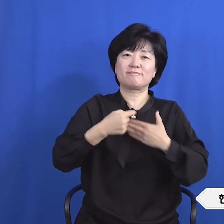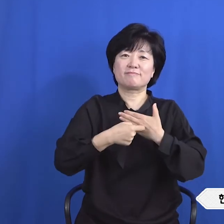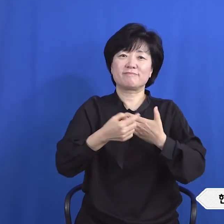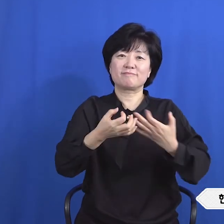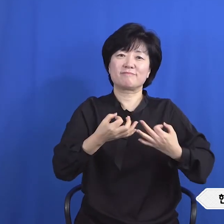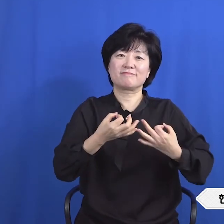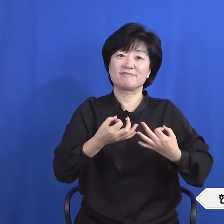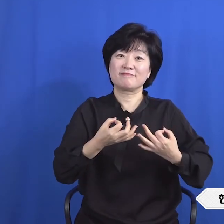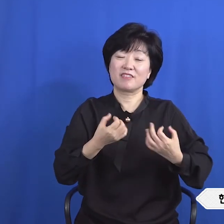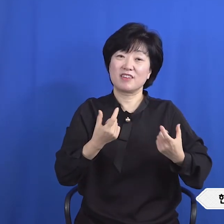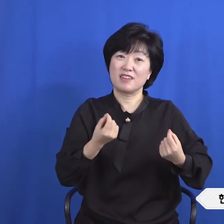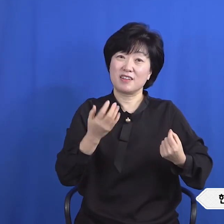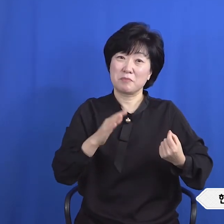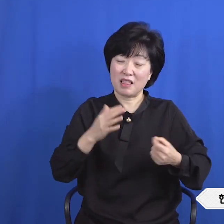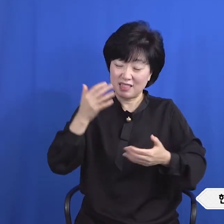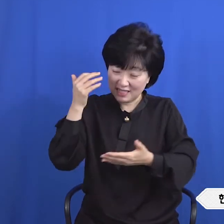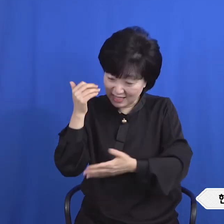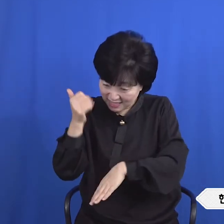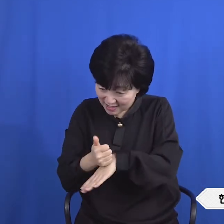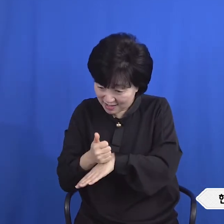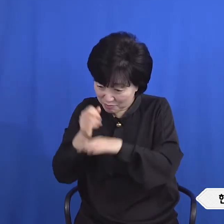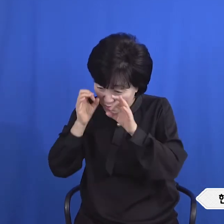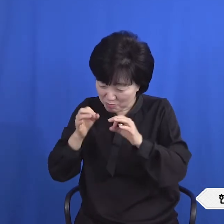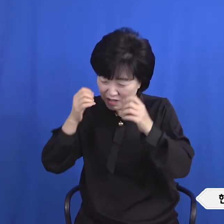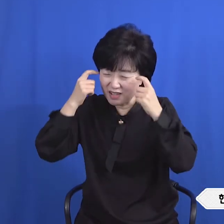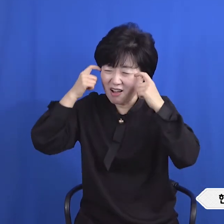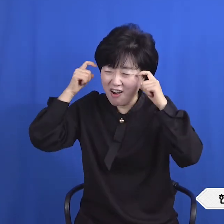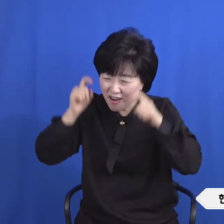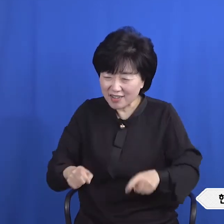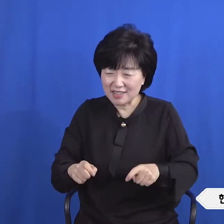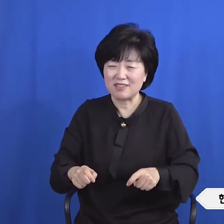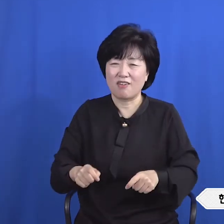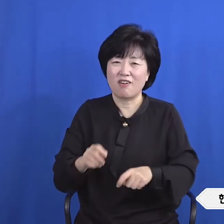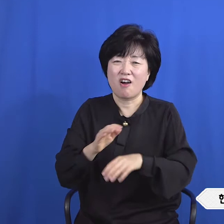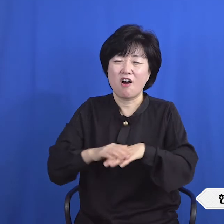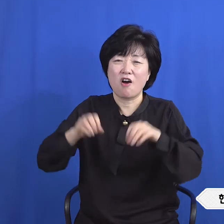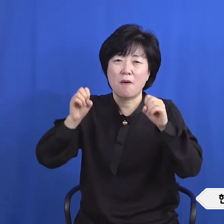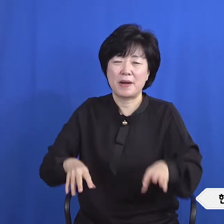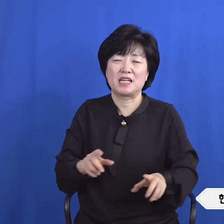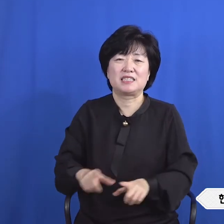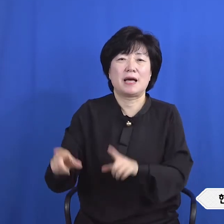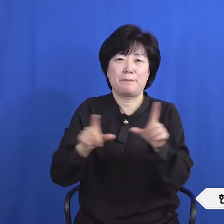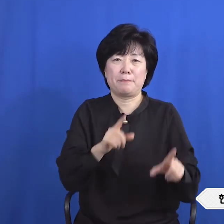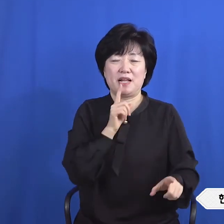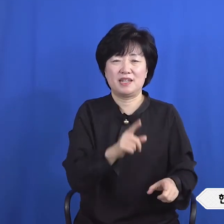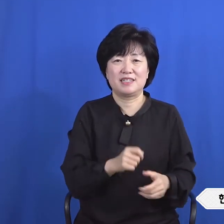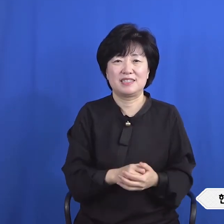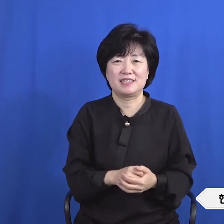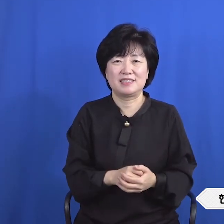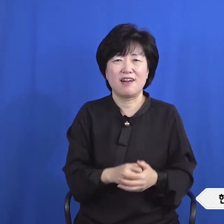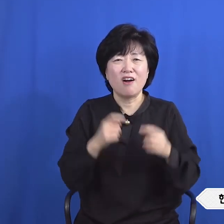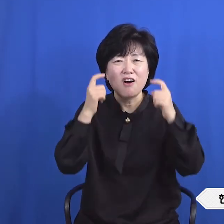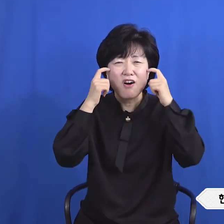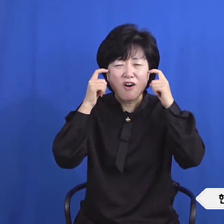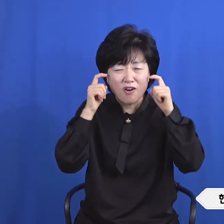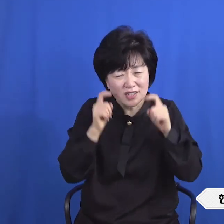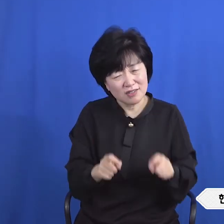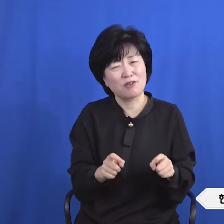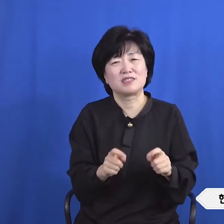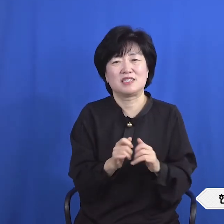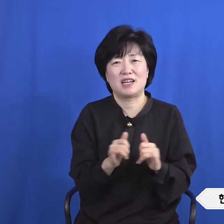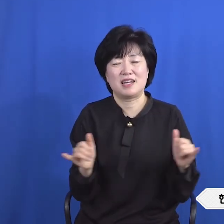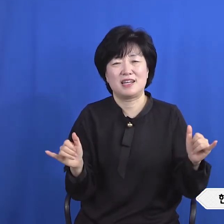같지만은 그러나 사실은 어리석고 허망한 삶을 살게 됩니다. 어리석게 될 수밖에